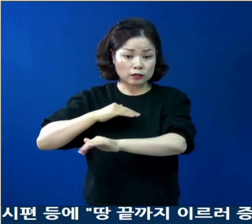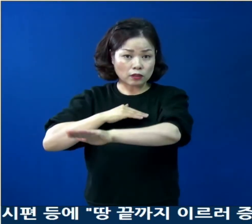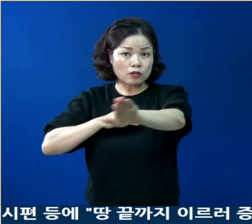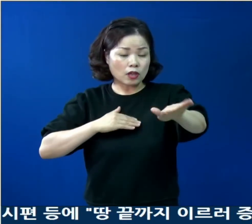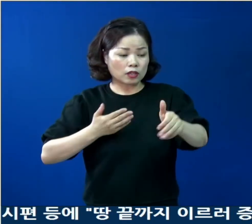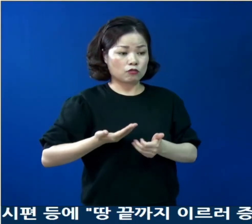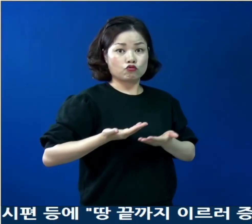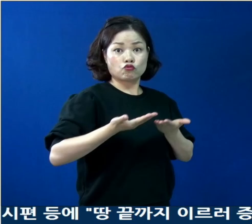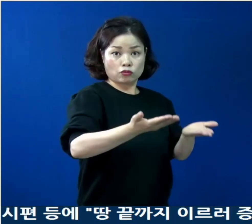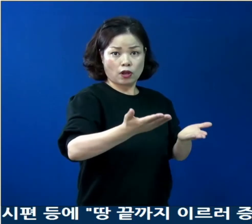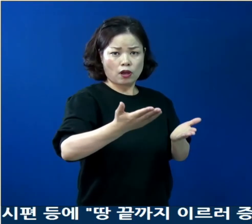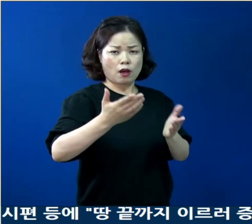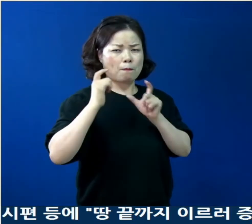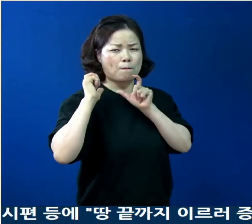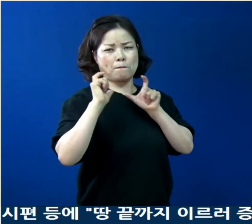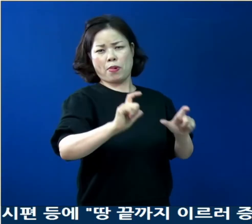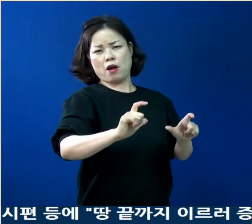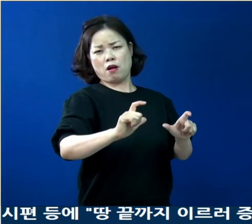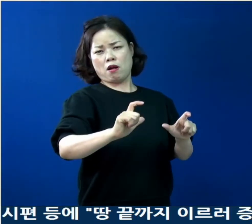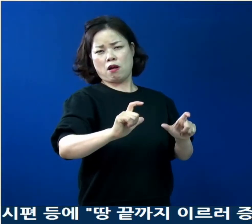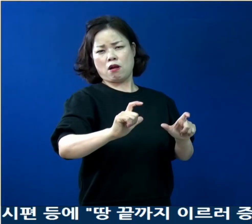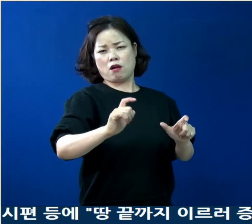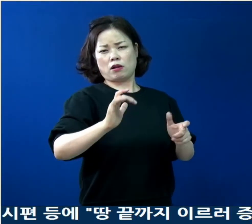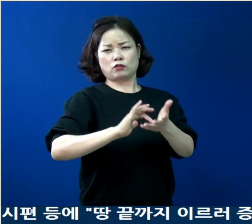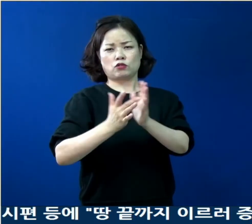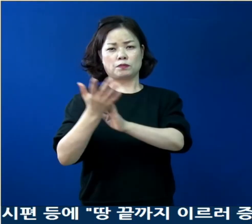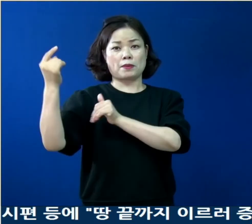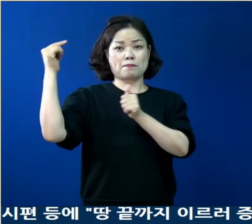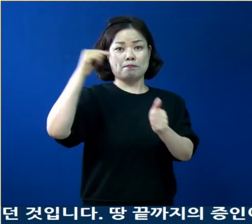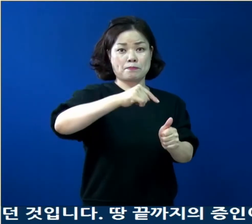준다. 굉장한 명령입니다.